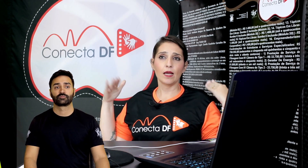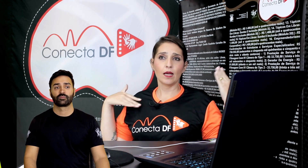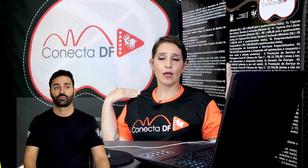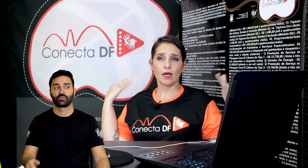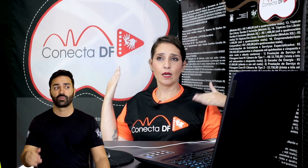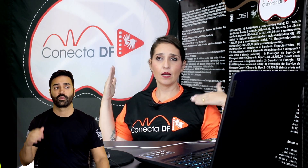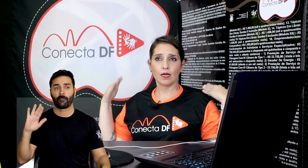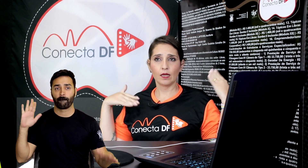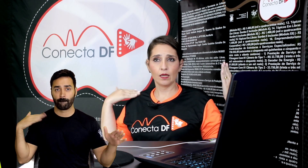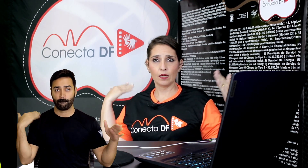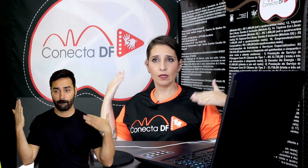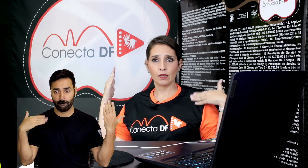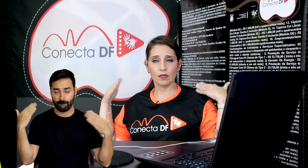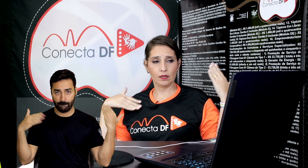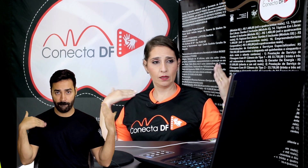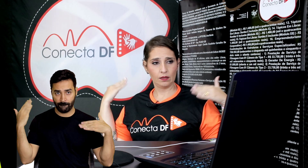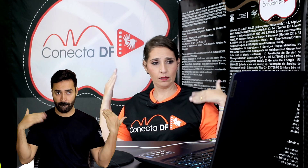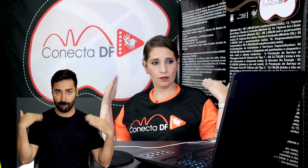Passear.